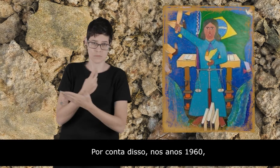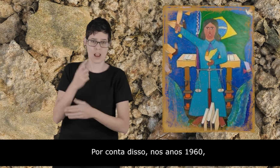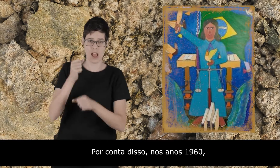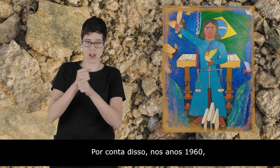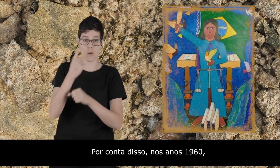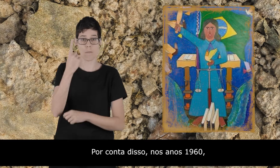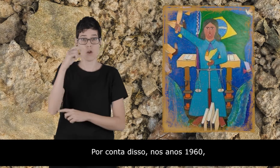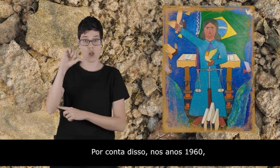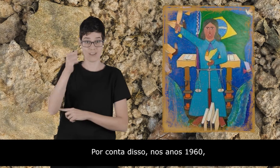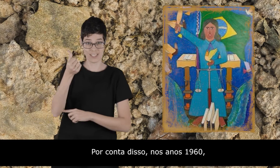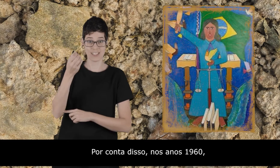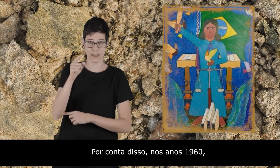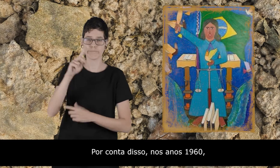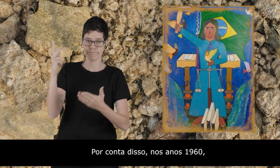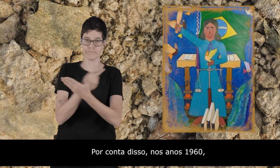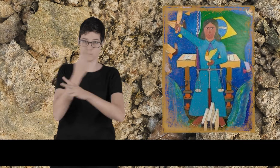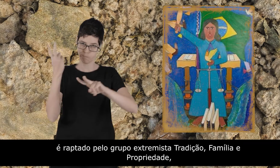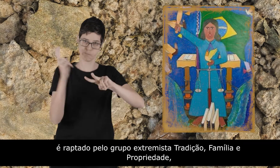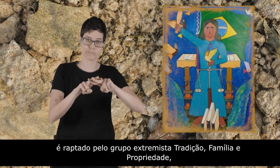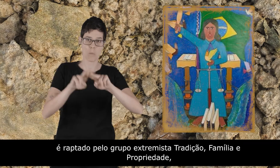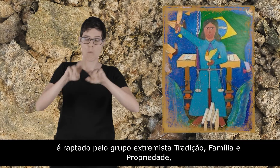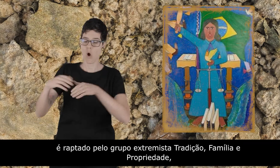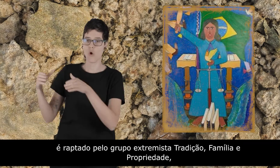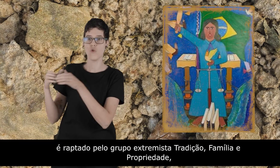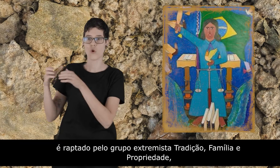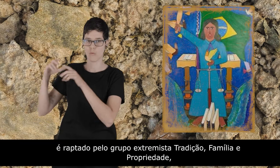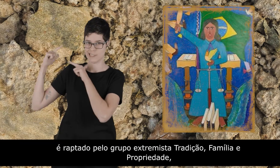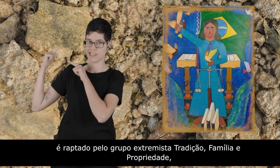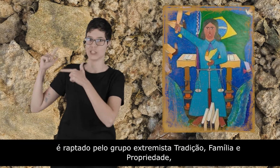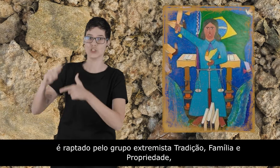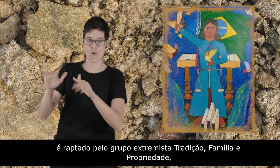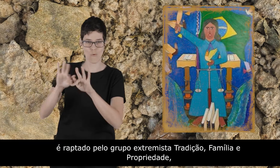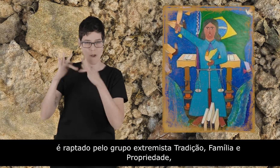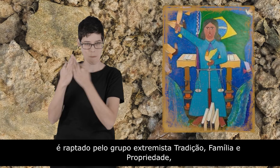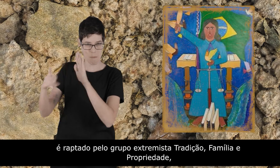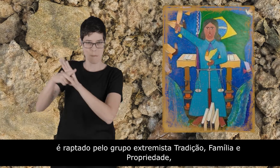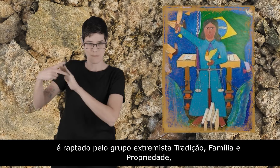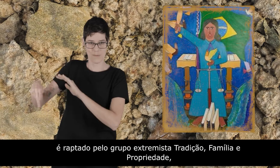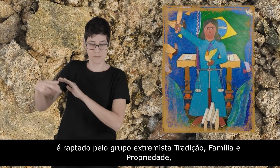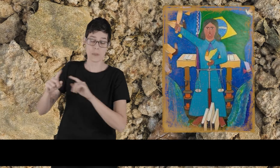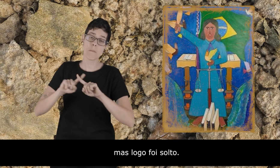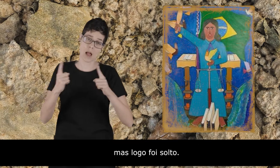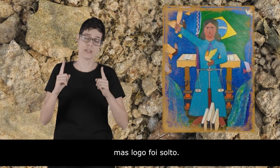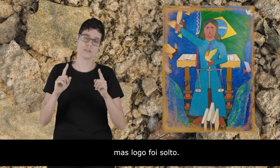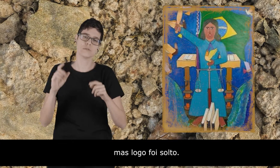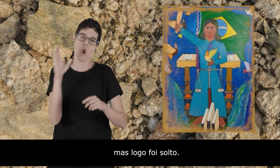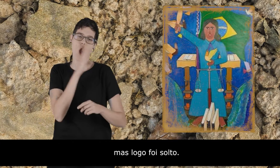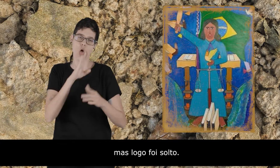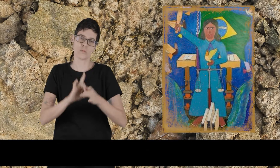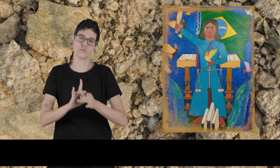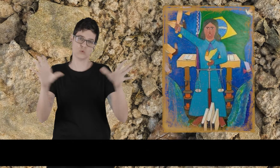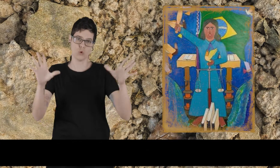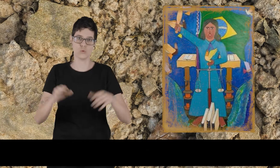Por conta disso, nos anos 1960, é raptado pelo grupo extremista Tradição, Família e Propriedade, mas logo foi